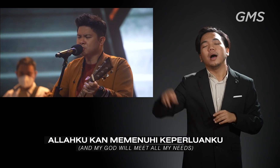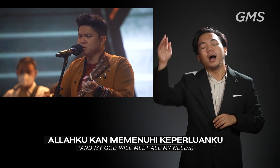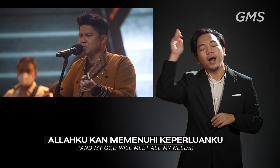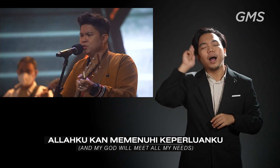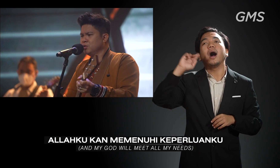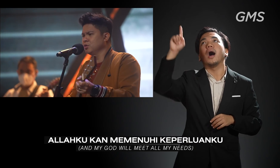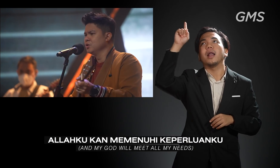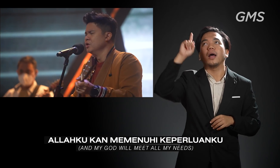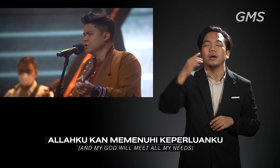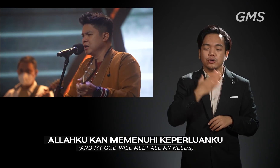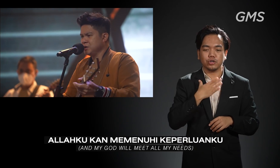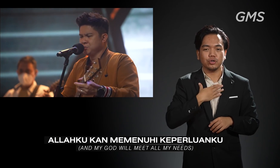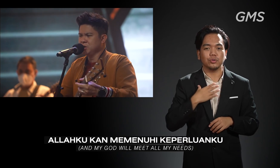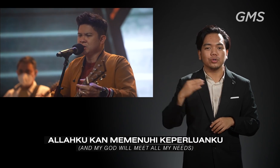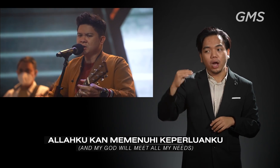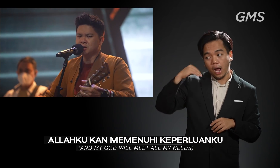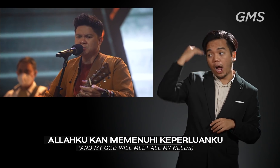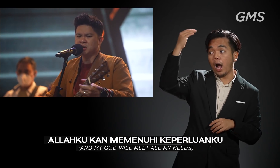Allahku kan